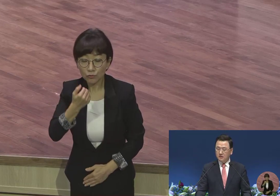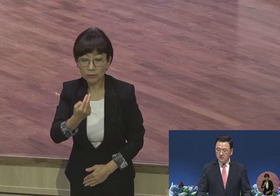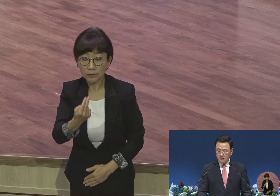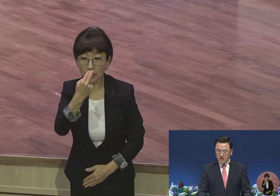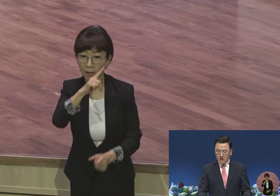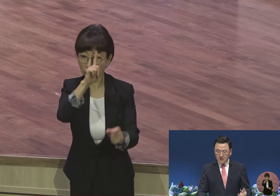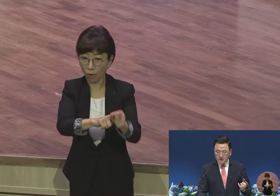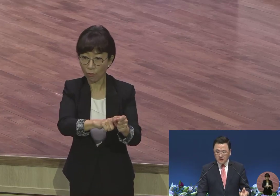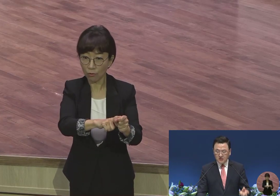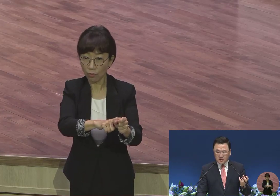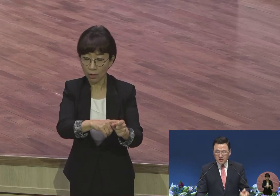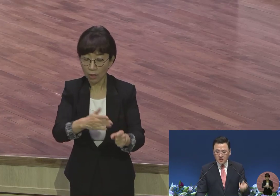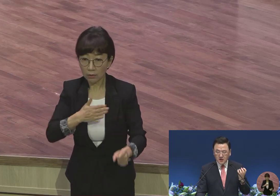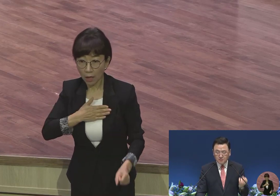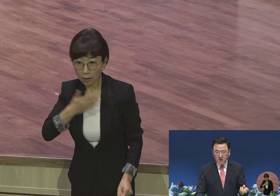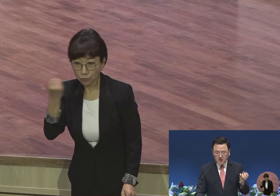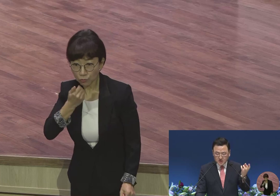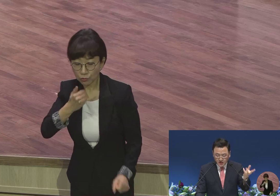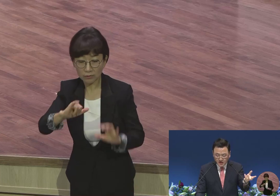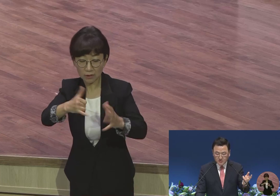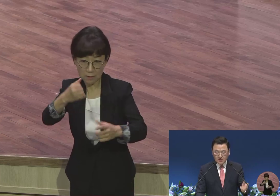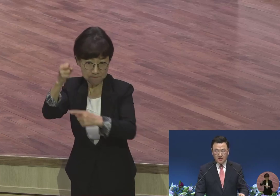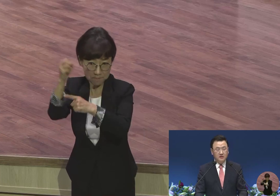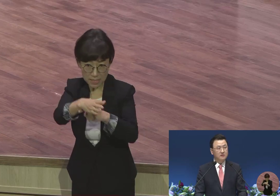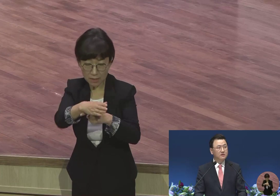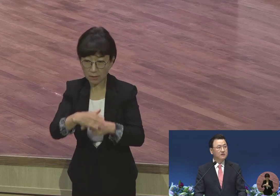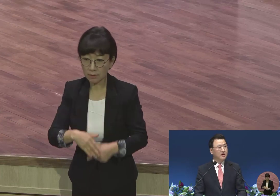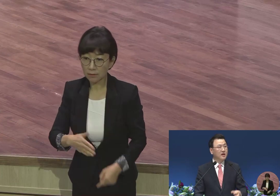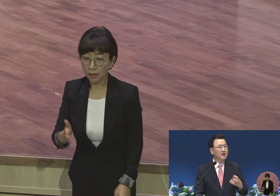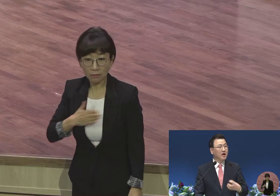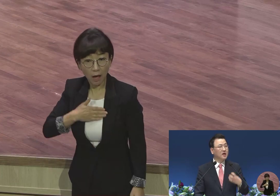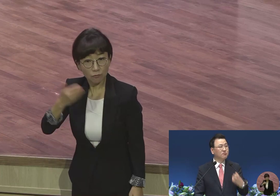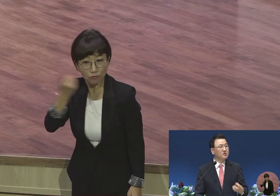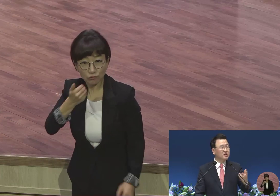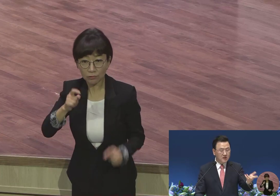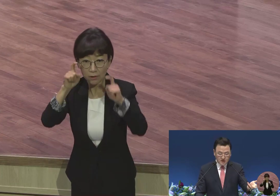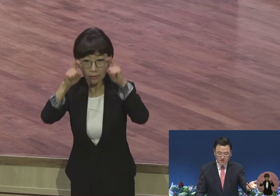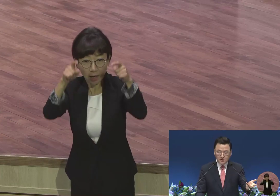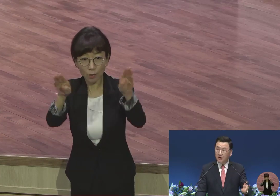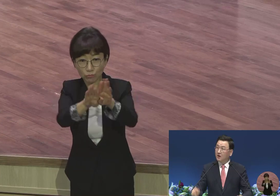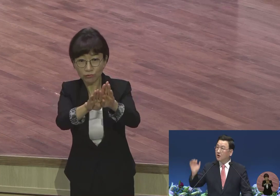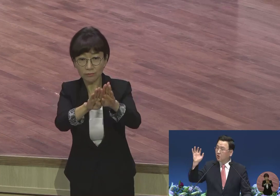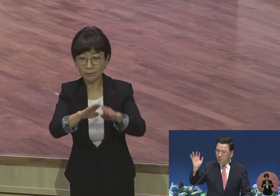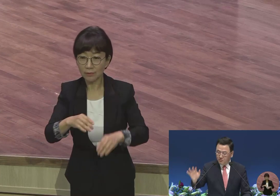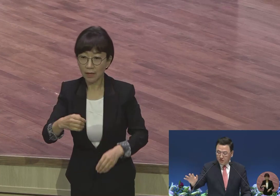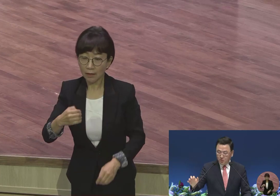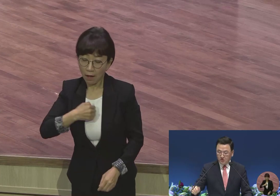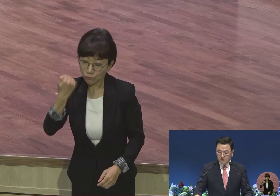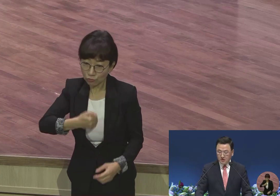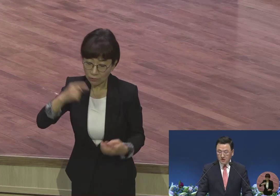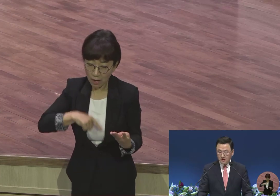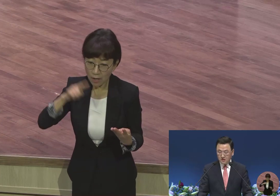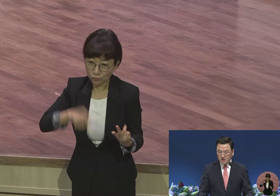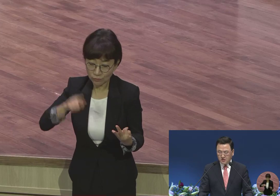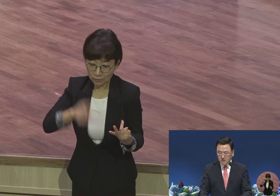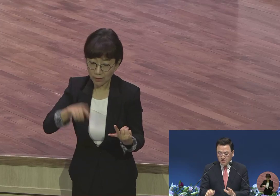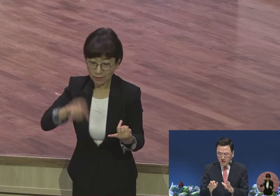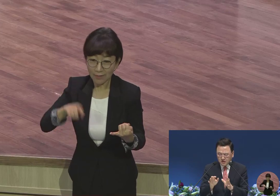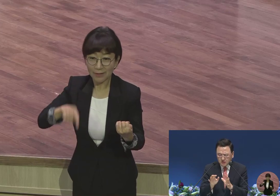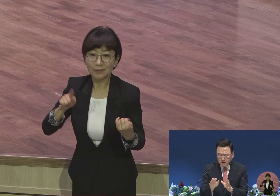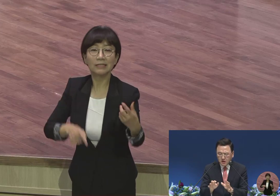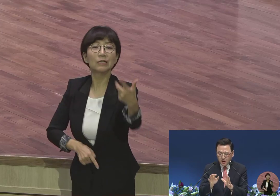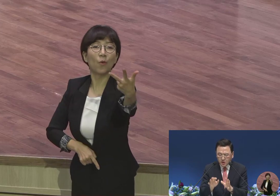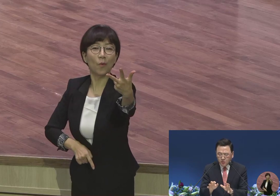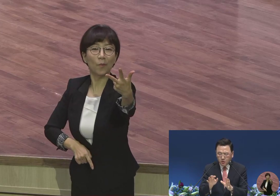하나님이다. 나는 세상의 빛 대신 하나님이다. 나는 양의 문 대신 하나님이다. 7번 반복됩니다.